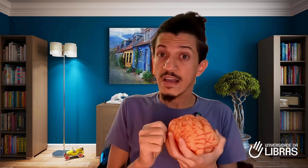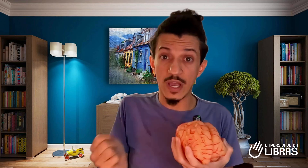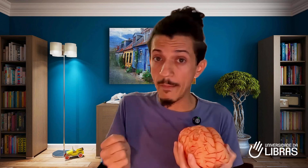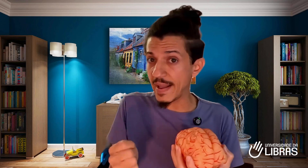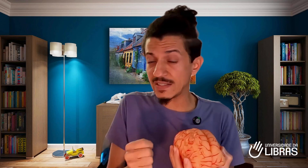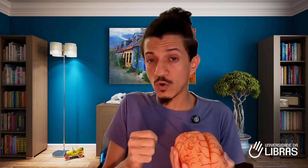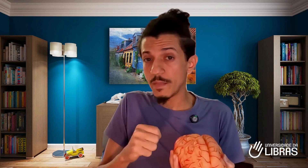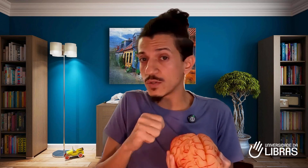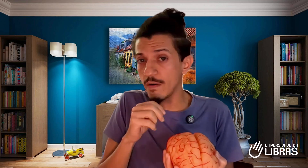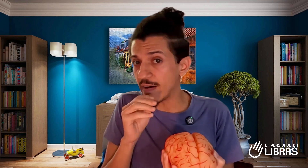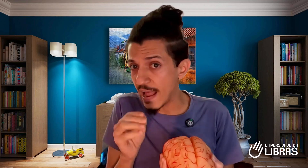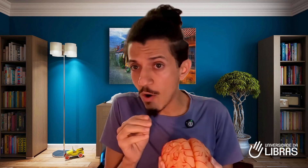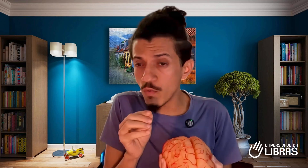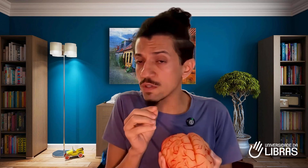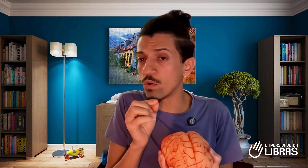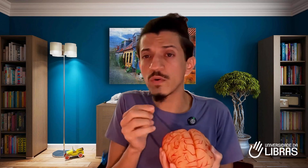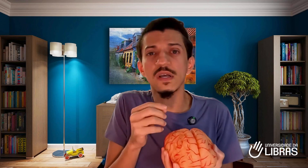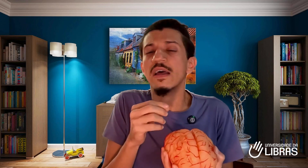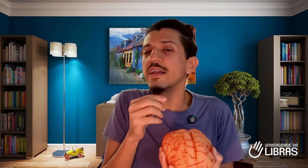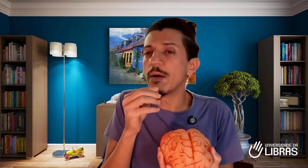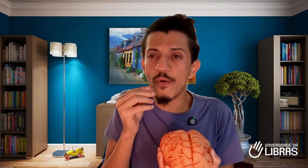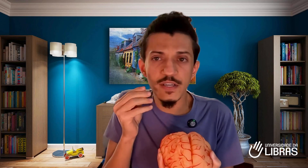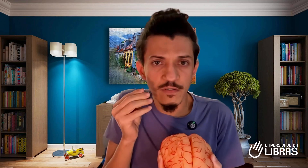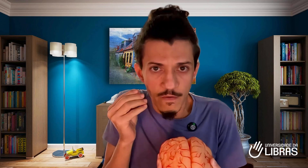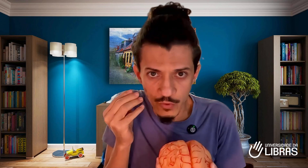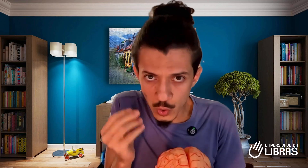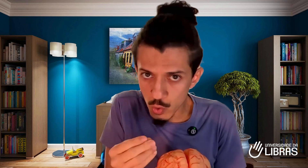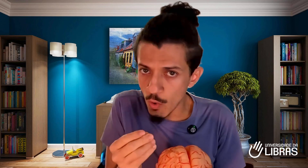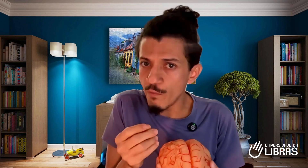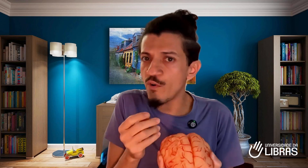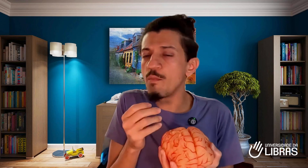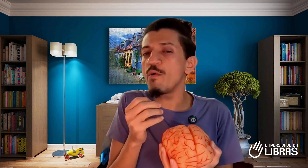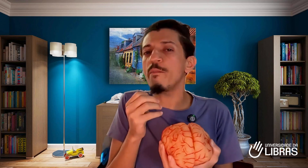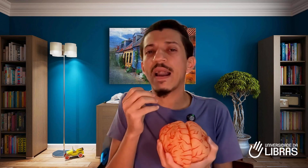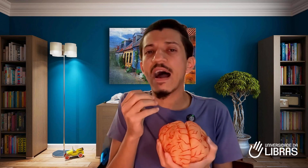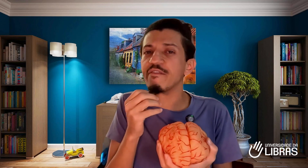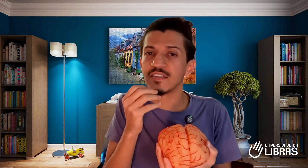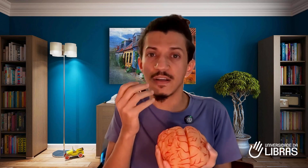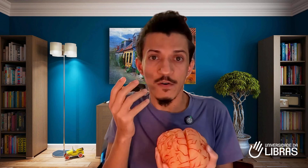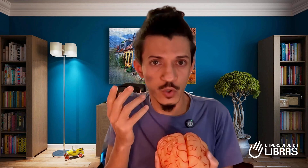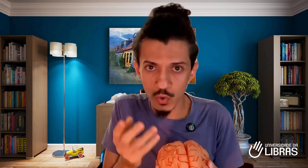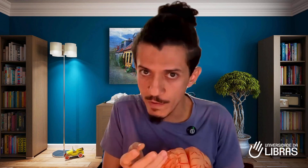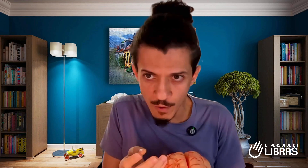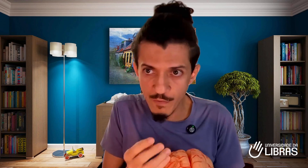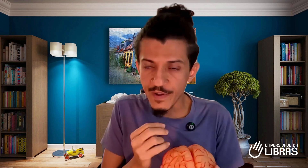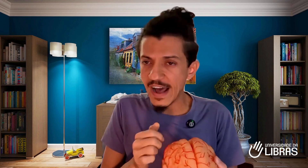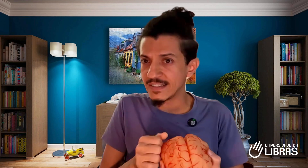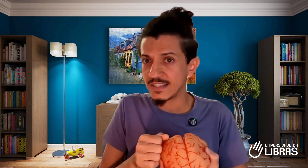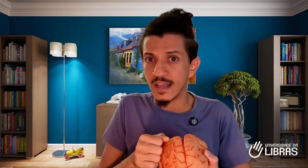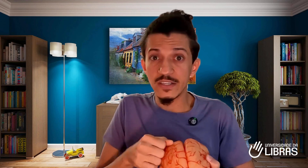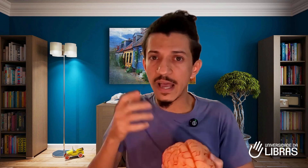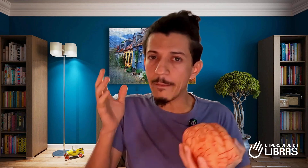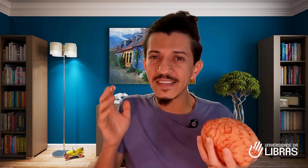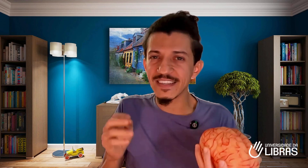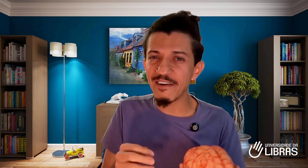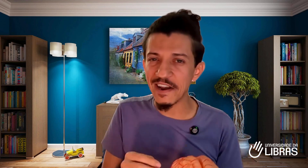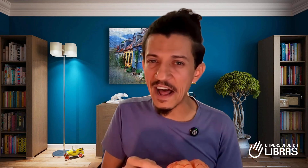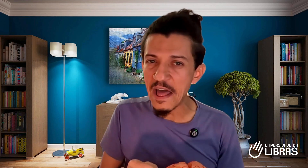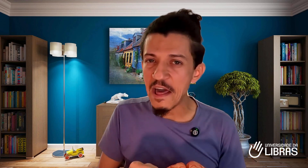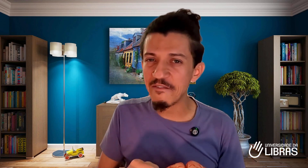repente você começou a falar alguns sons, depois juntou, formou palavras, juntou e formou frases e de repente você estava lá falando